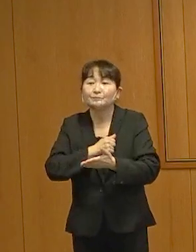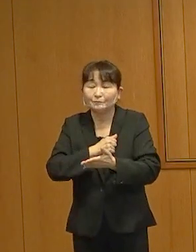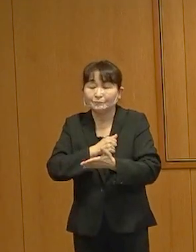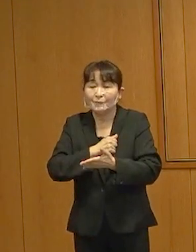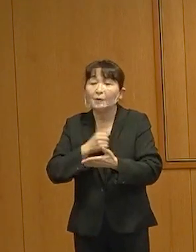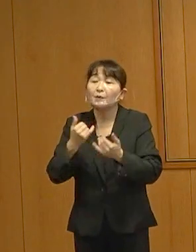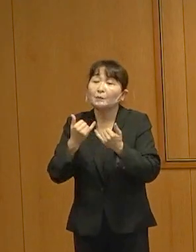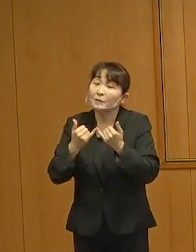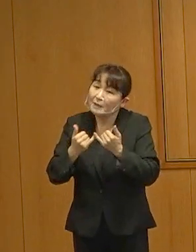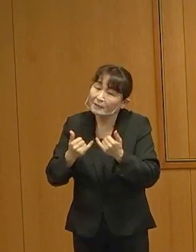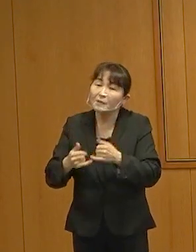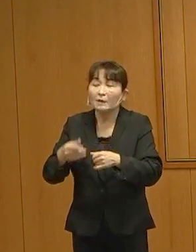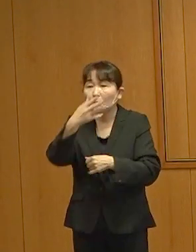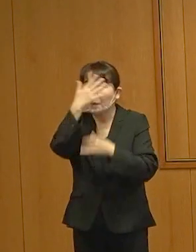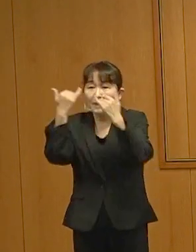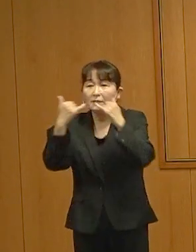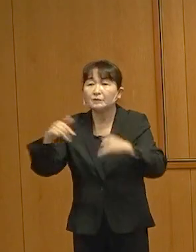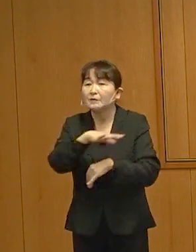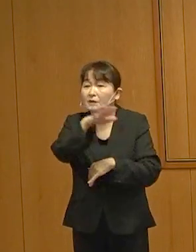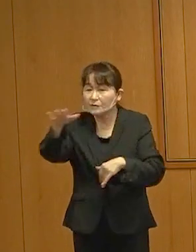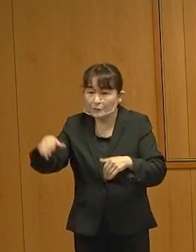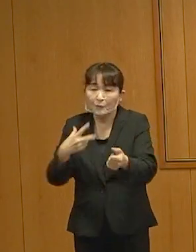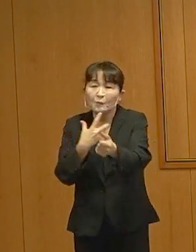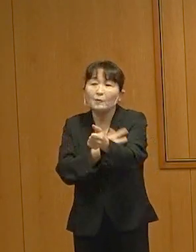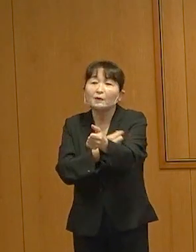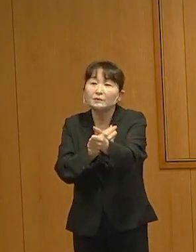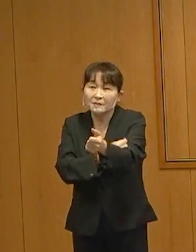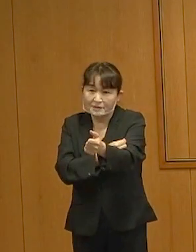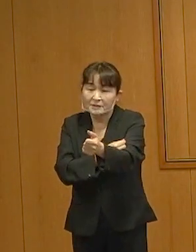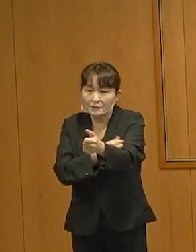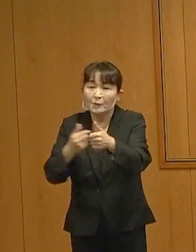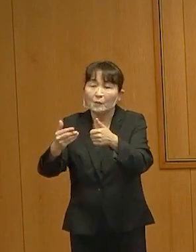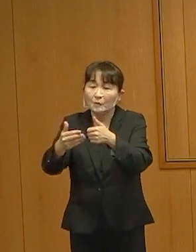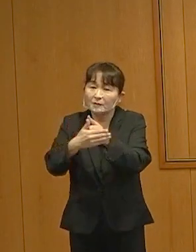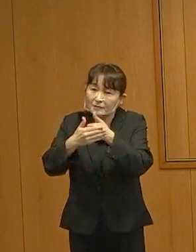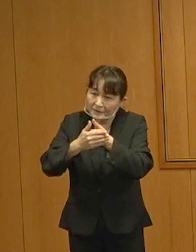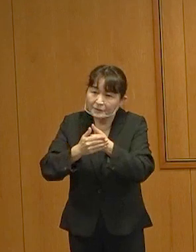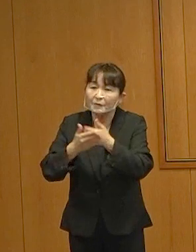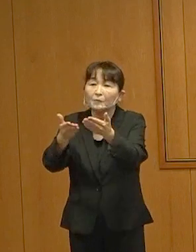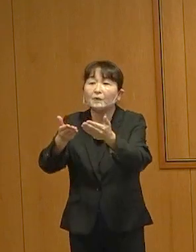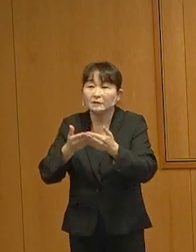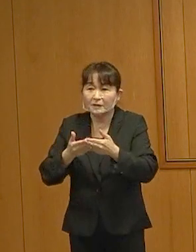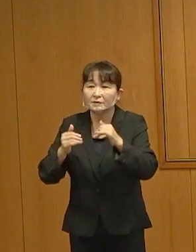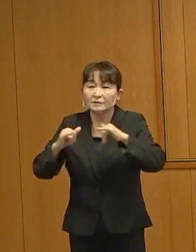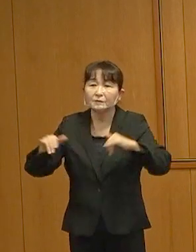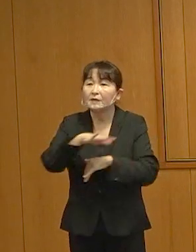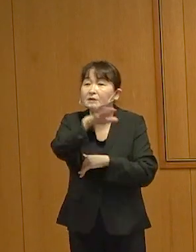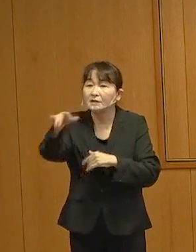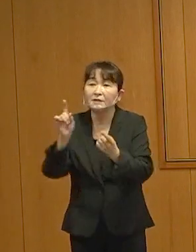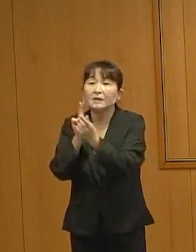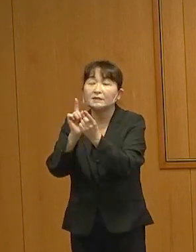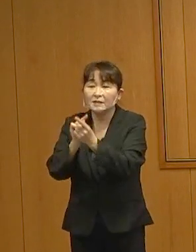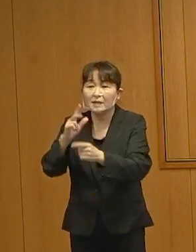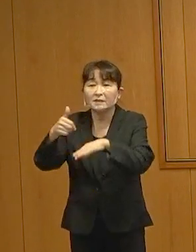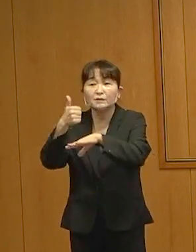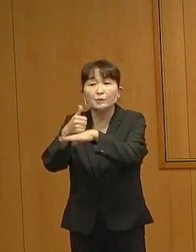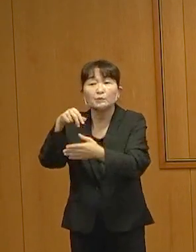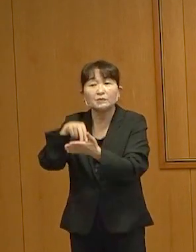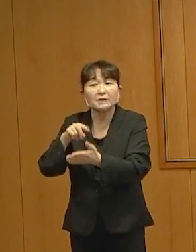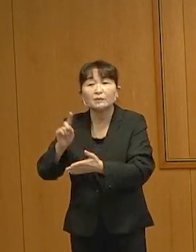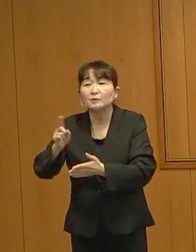のワクチン接種への協力に対してですね、市長としてどのように感じておられるか改めてお願いいたします。 は